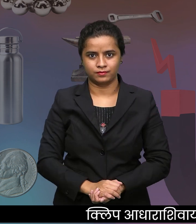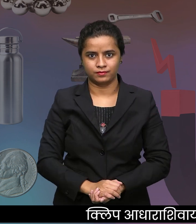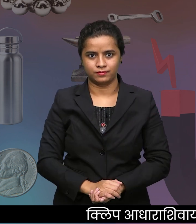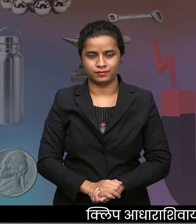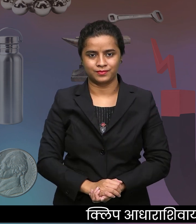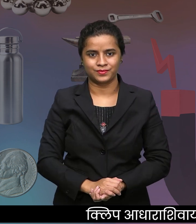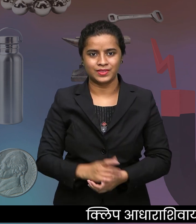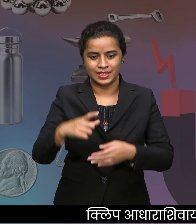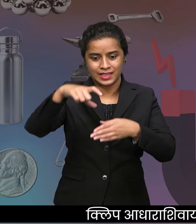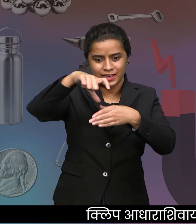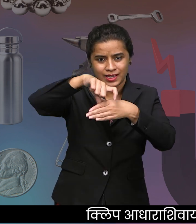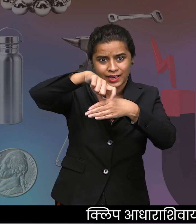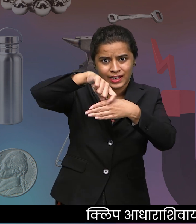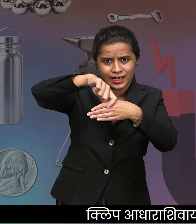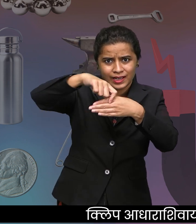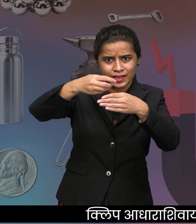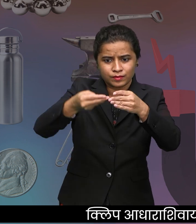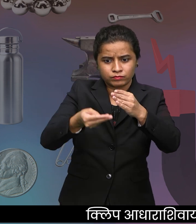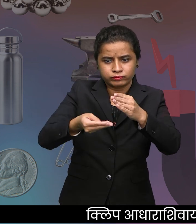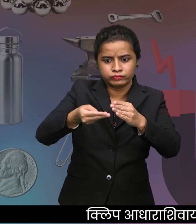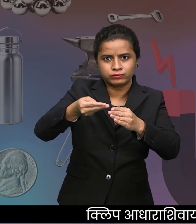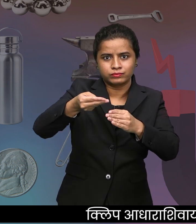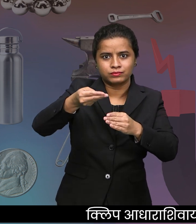क्लिप आधाराशिवाय हवेत तरंगत आहे, जसे की पतंग.